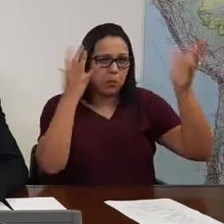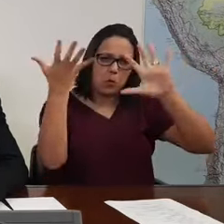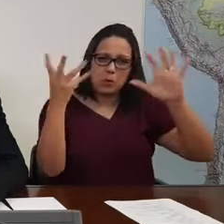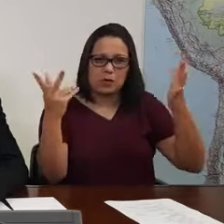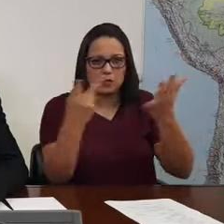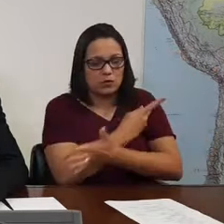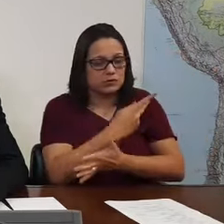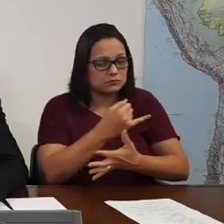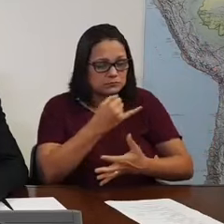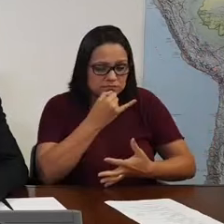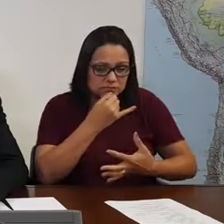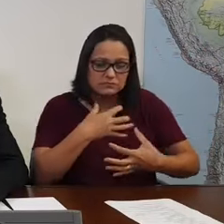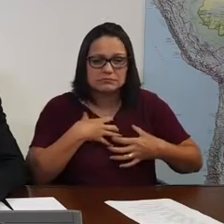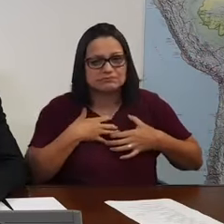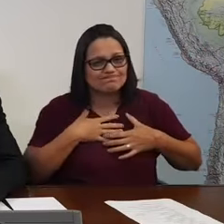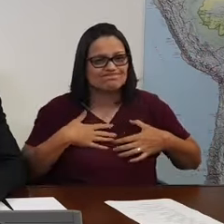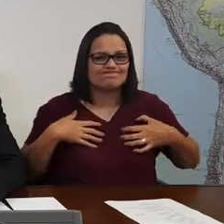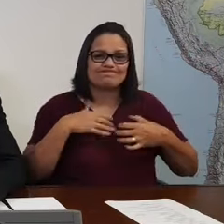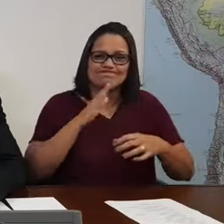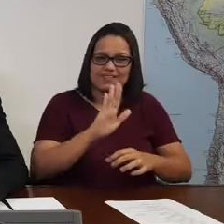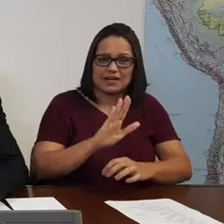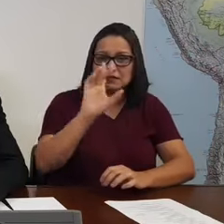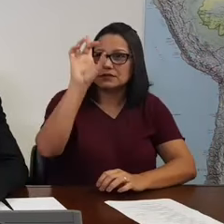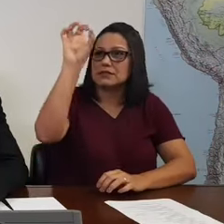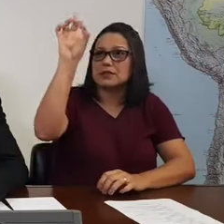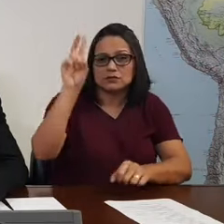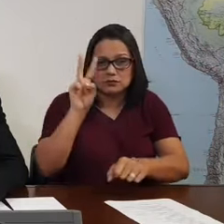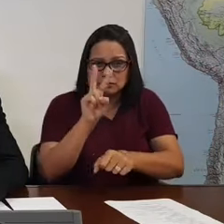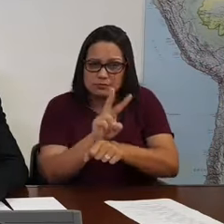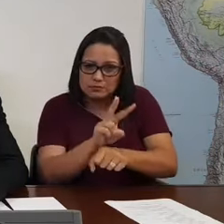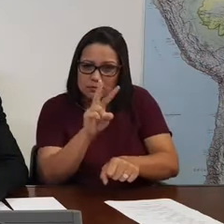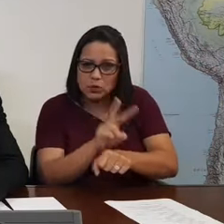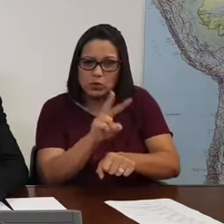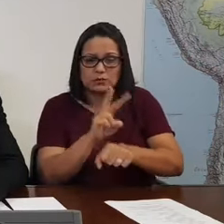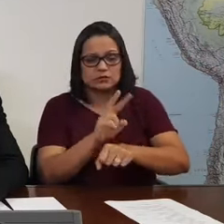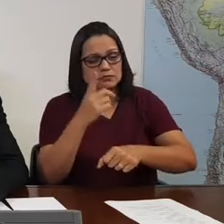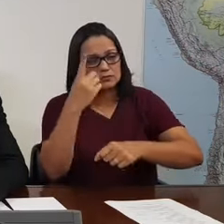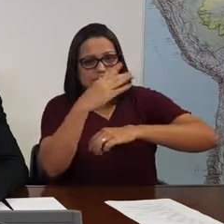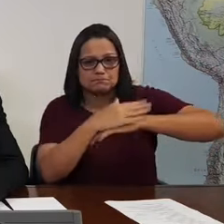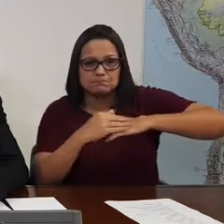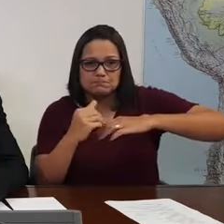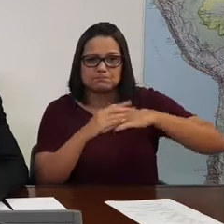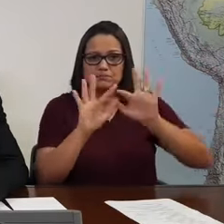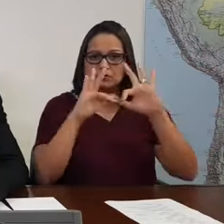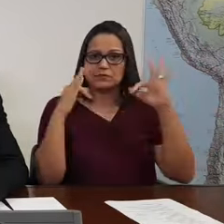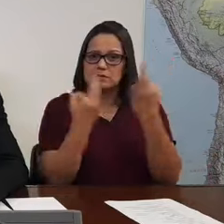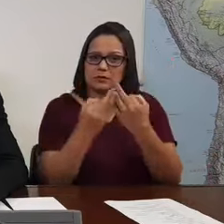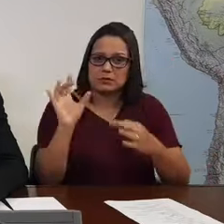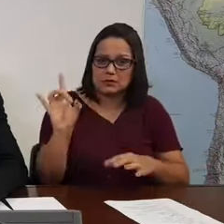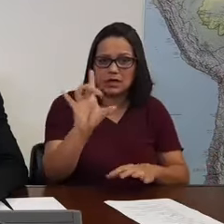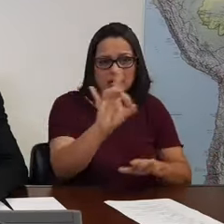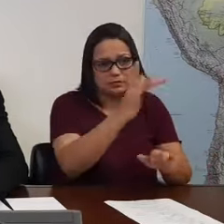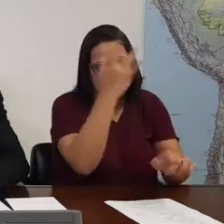acontecerem, mas Deus proteja, Deus conforte os familiares, o que se